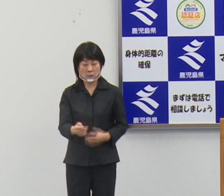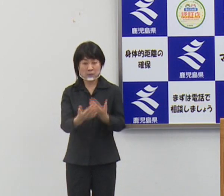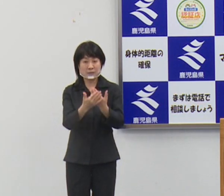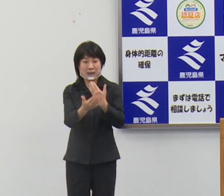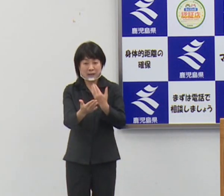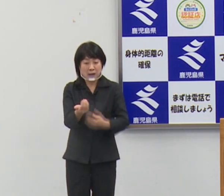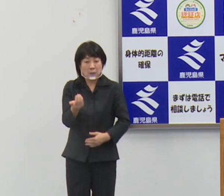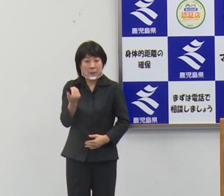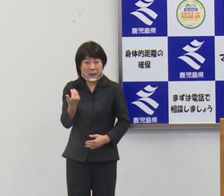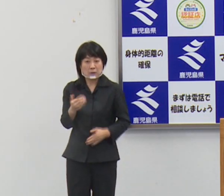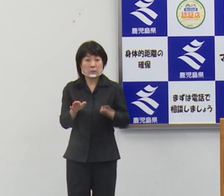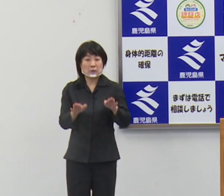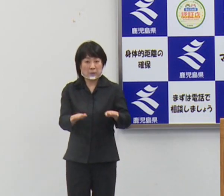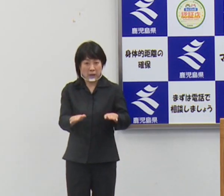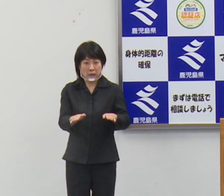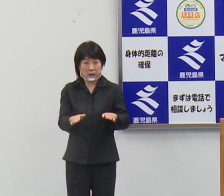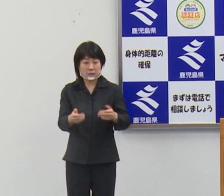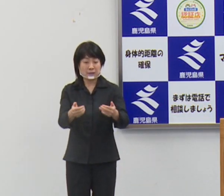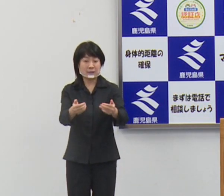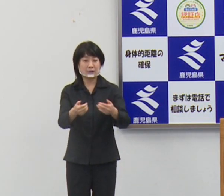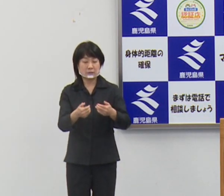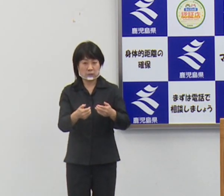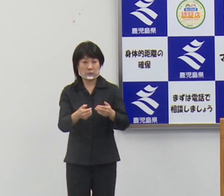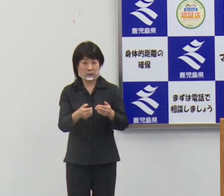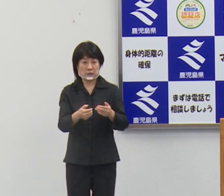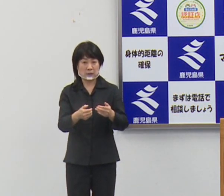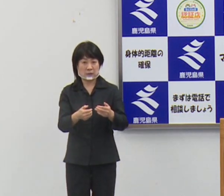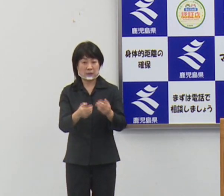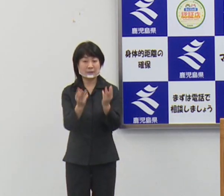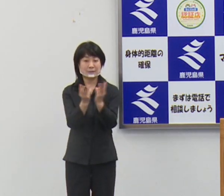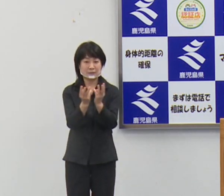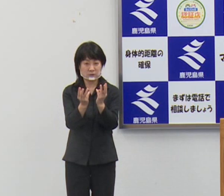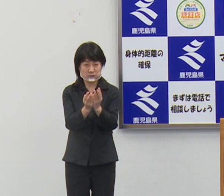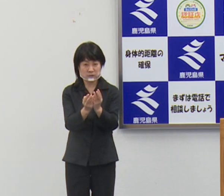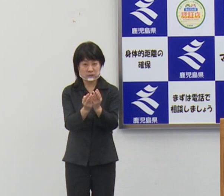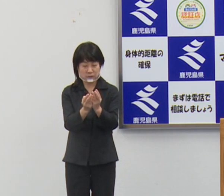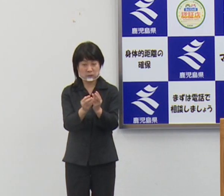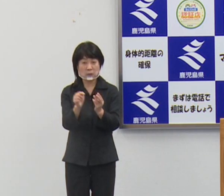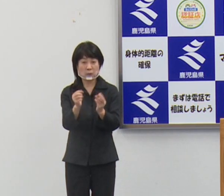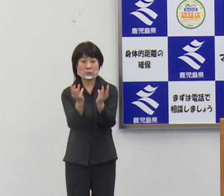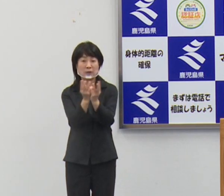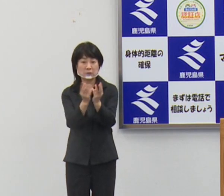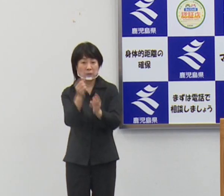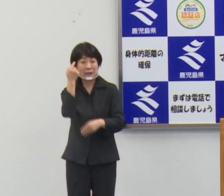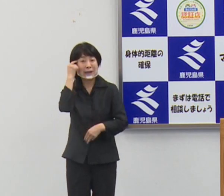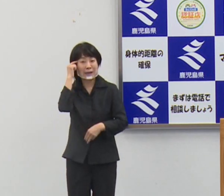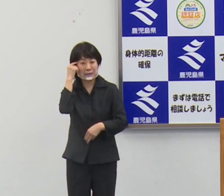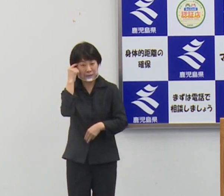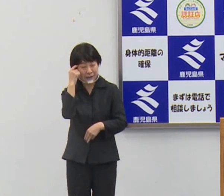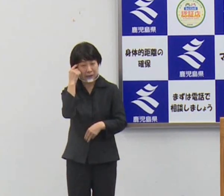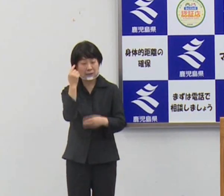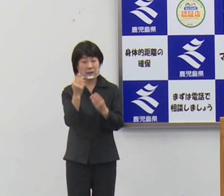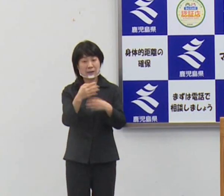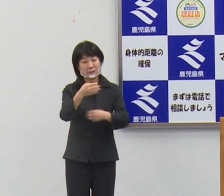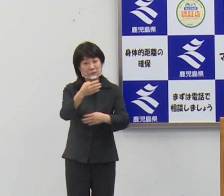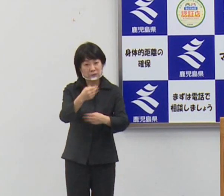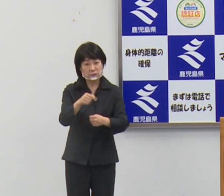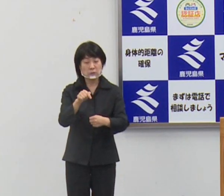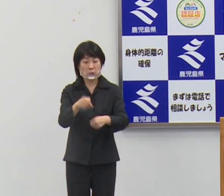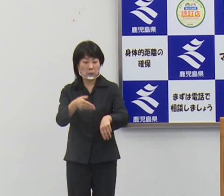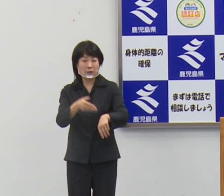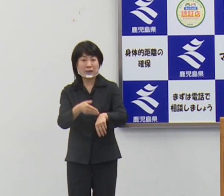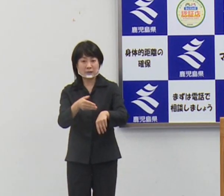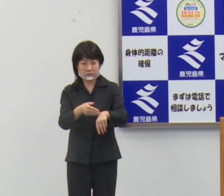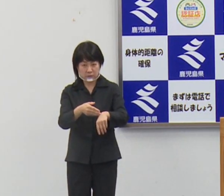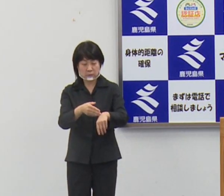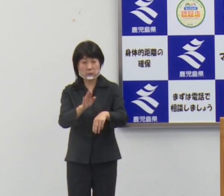えている場合には必要な人数最小限、それと日数には練習を、